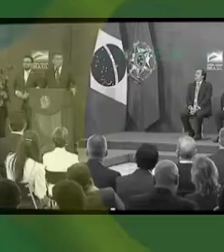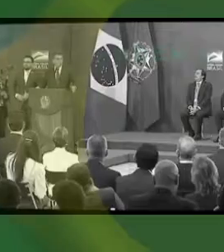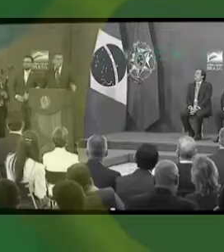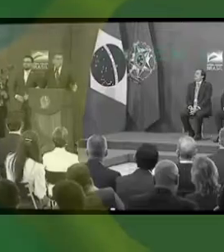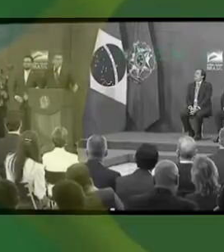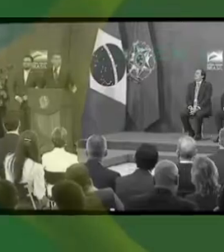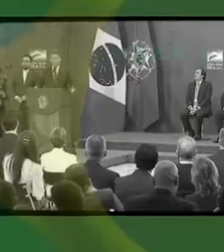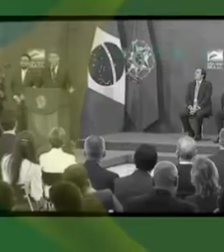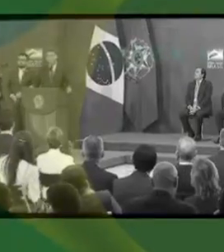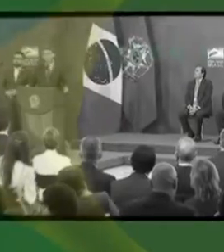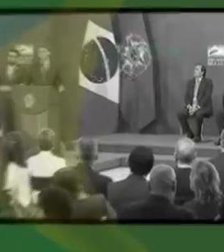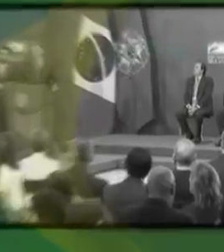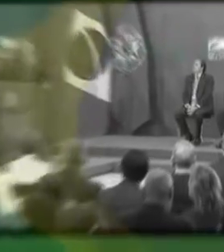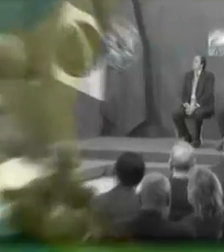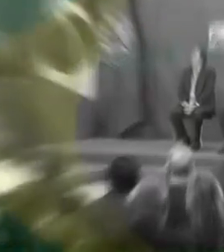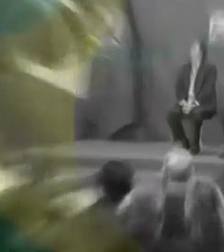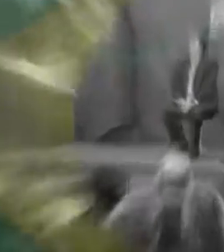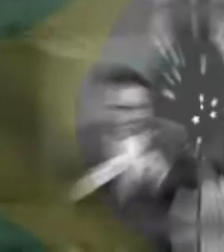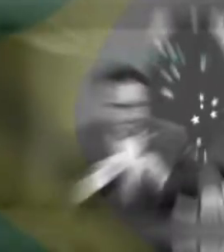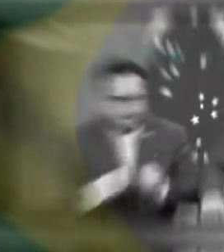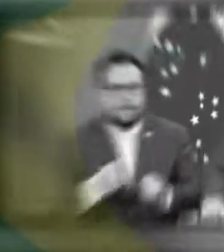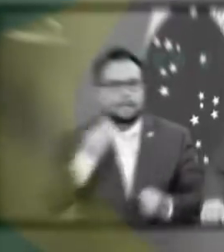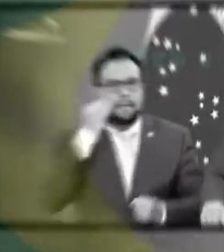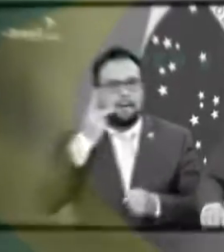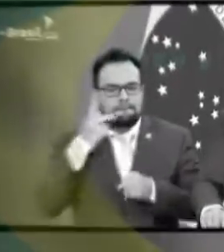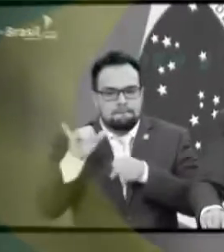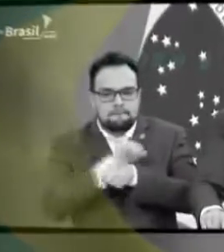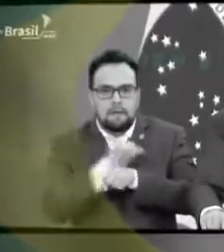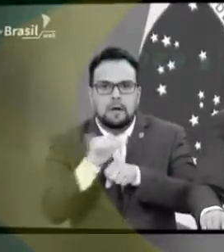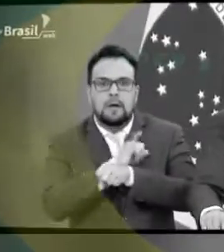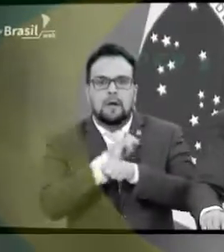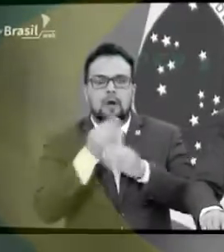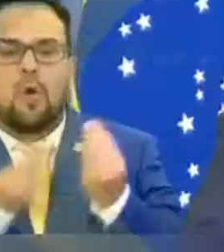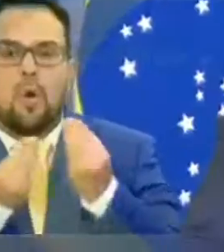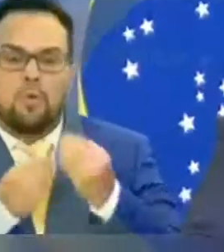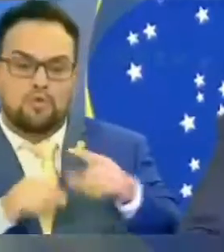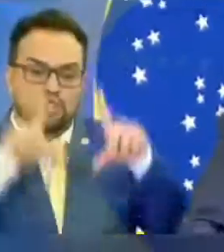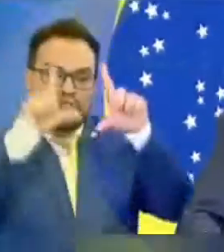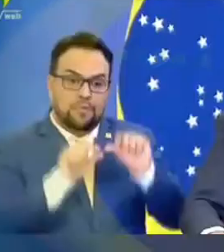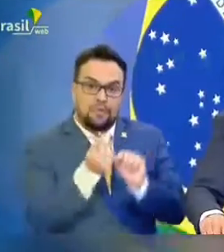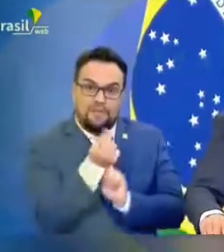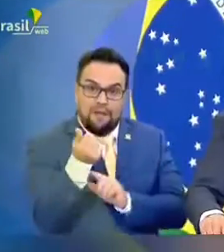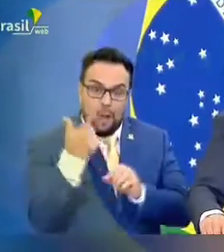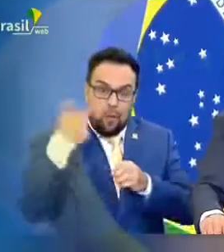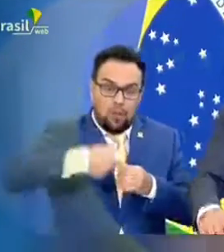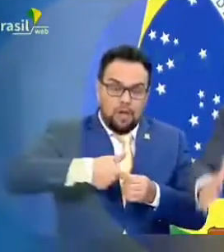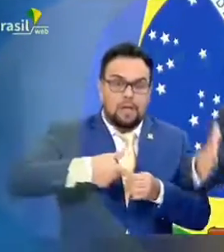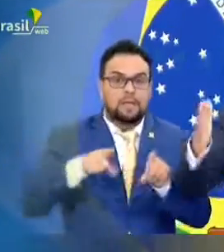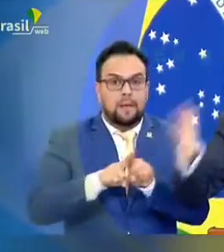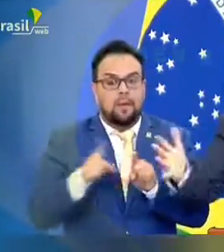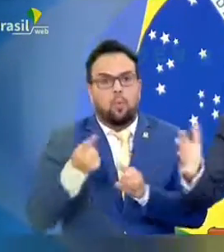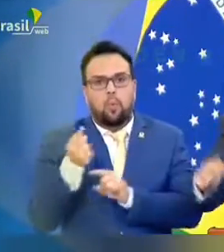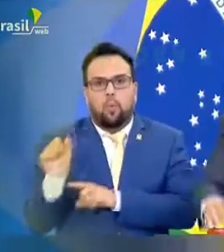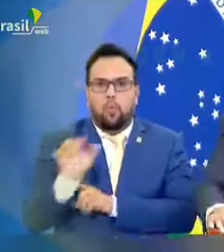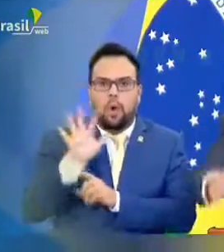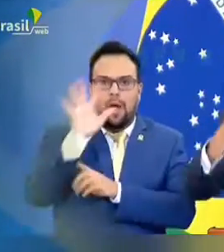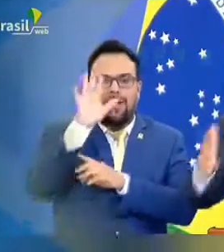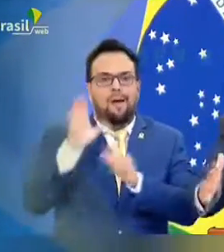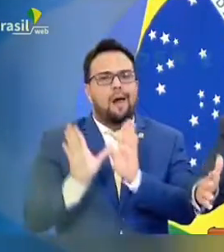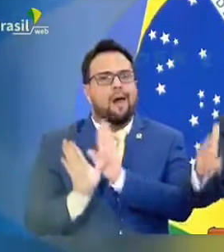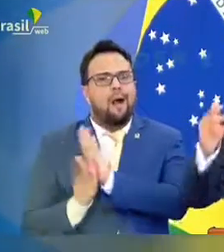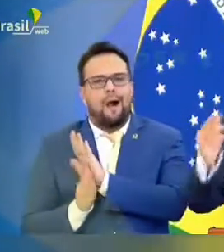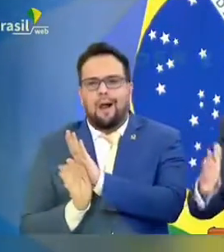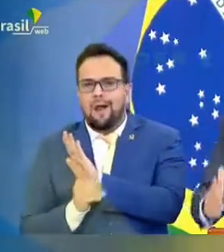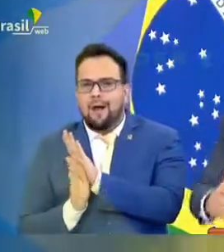vai virar assunto para Live de quinta busca alternativa para o preço de combustível em parte o preço é alto pela roubalheira